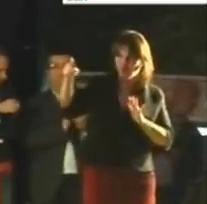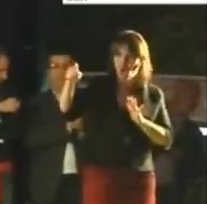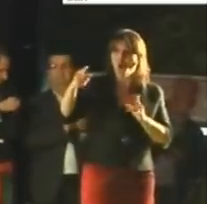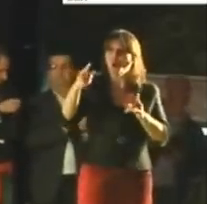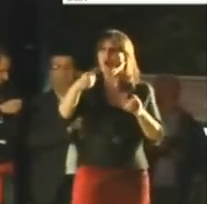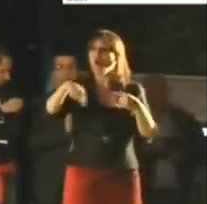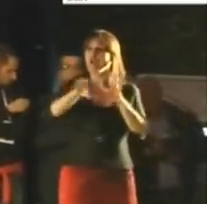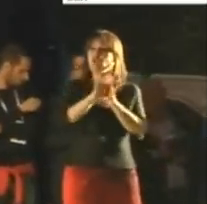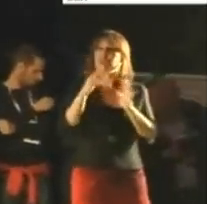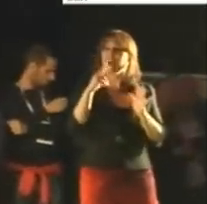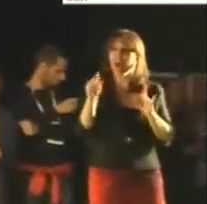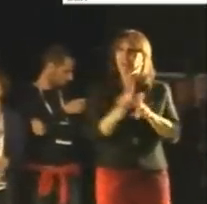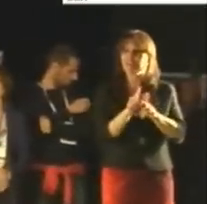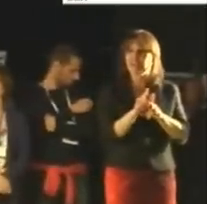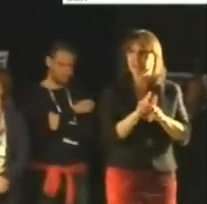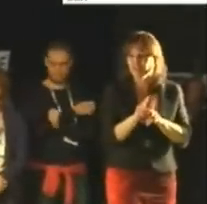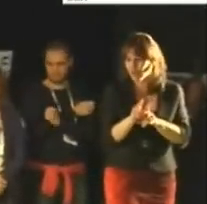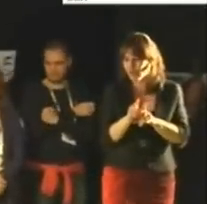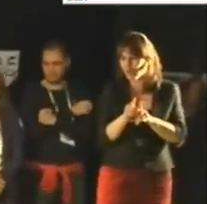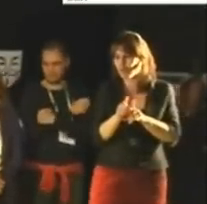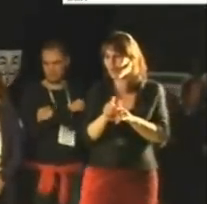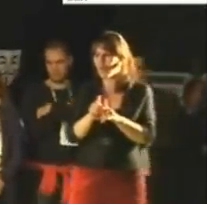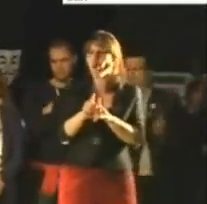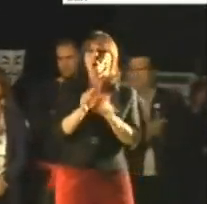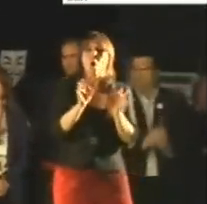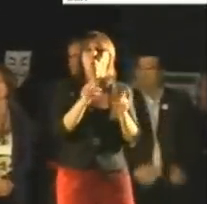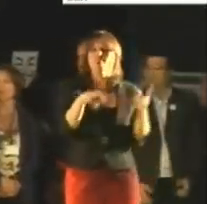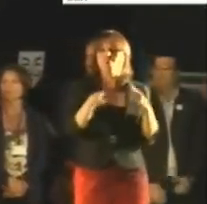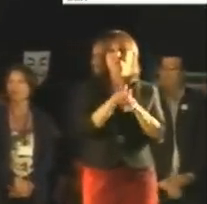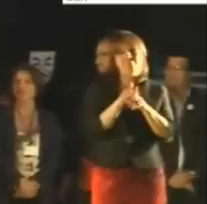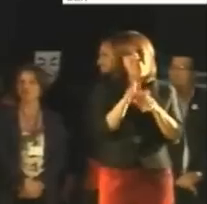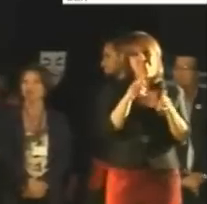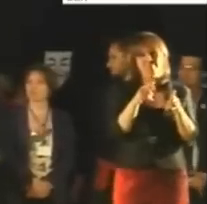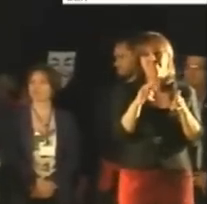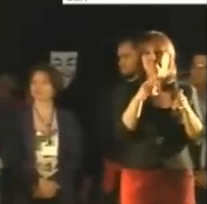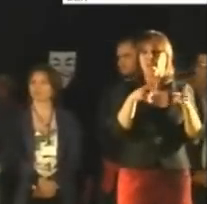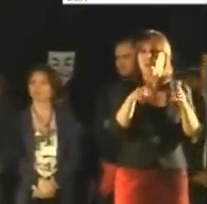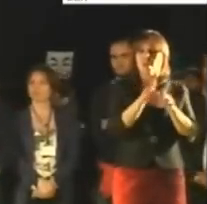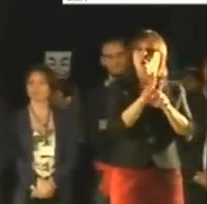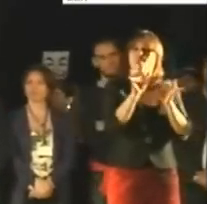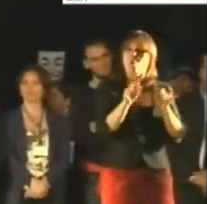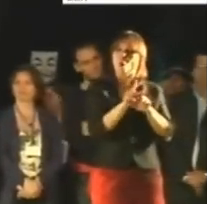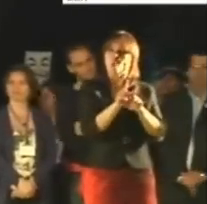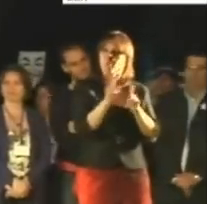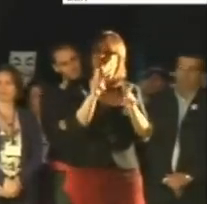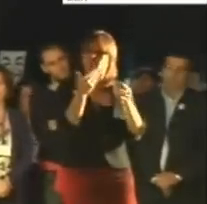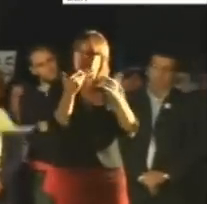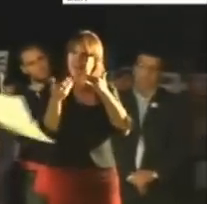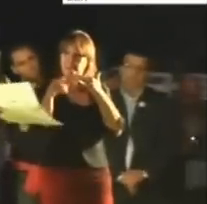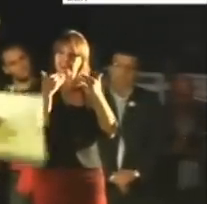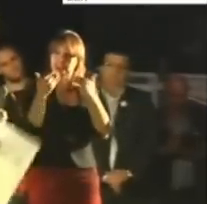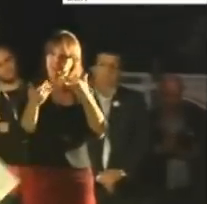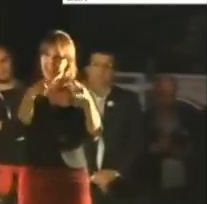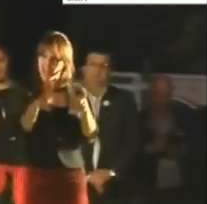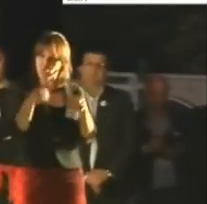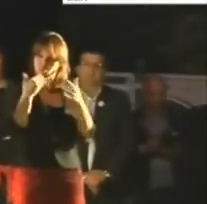Ecco perché se noi, è certo, noi dobbiamo andare alle elezioni, poi chi vince, quel Parlamento lì sarà legittimato a fare la legge elettorale, noi